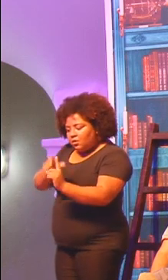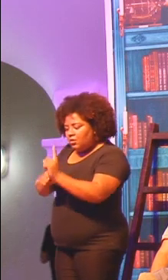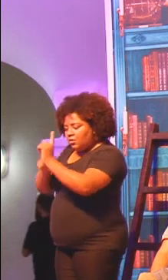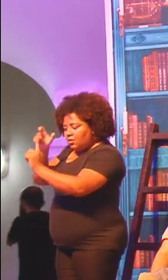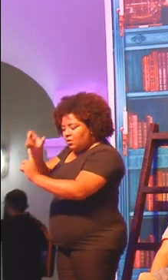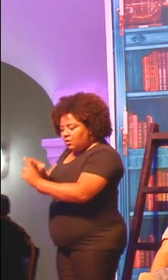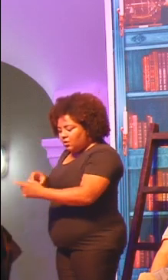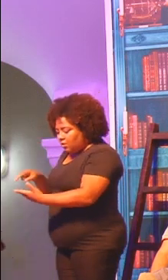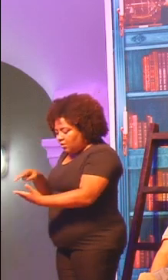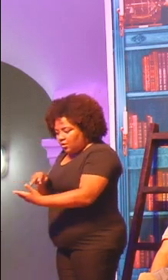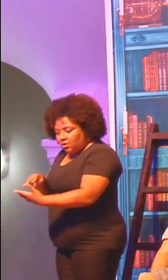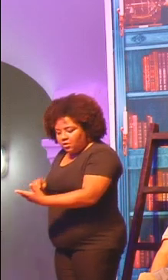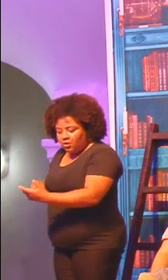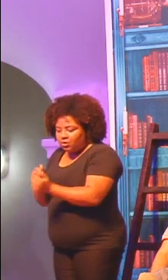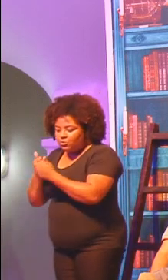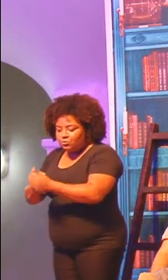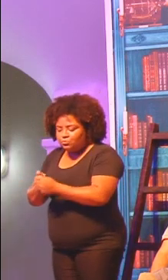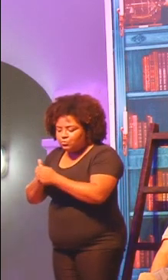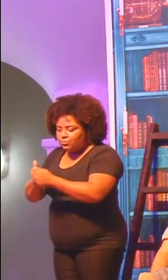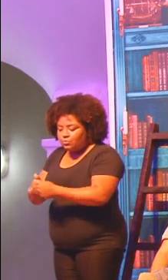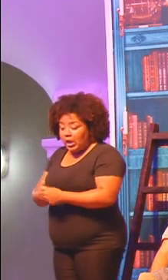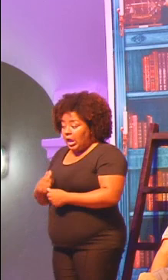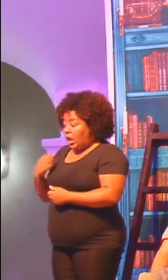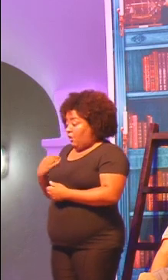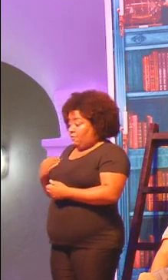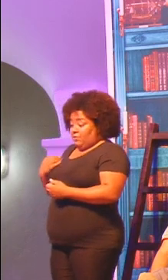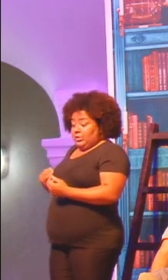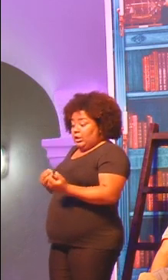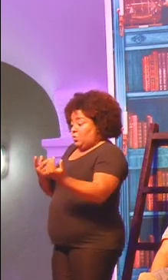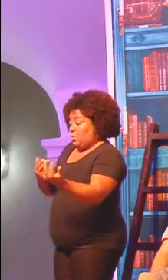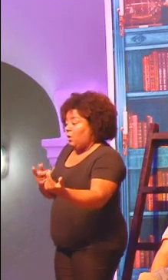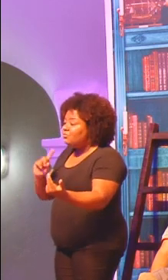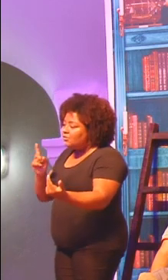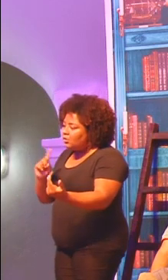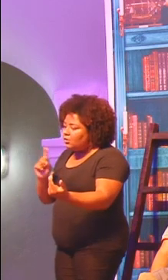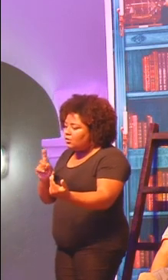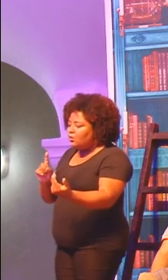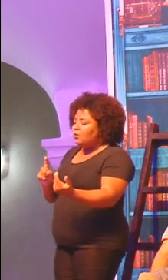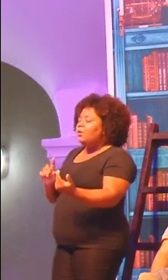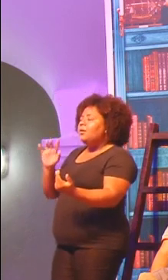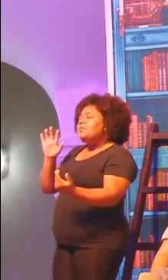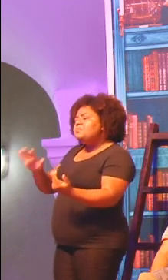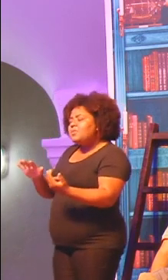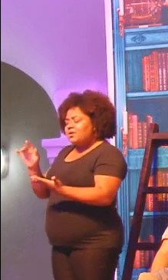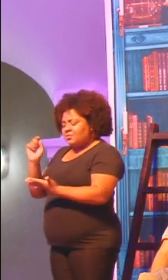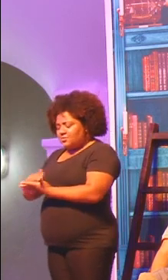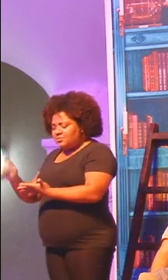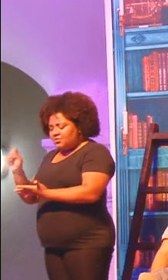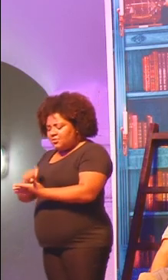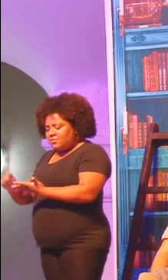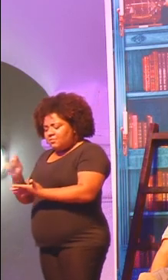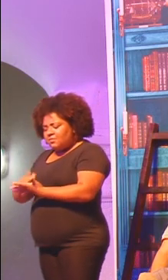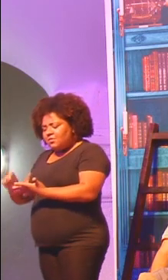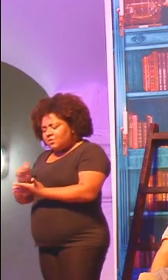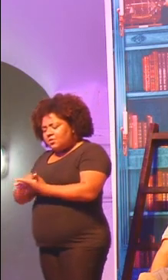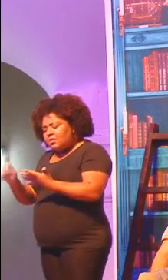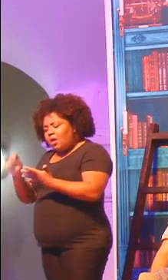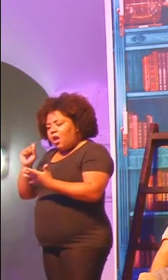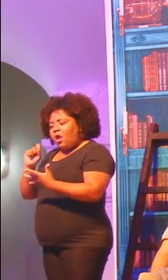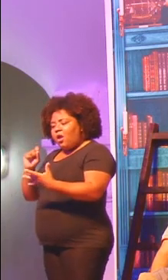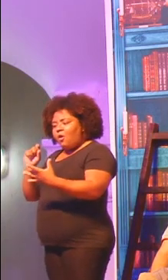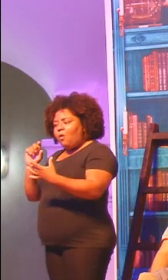por aquilo, mas, como ele, imagino eu, ao escrever, eu me encontrei com